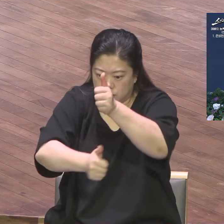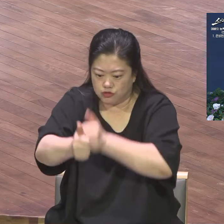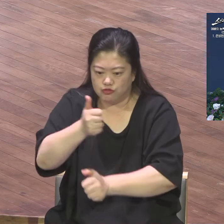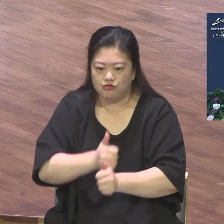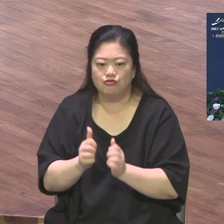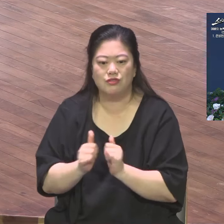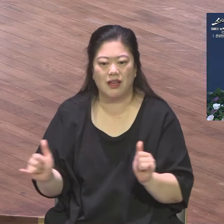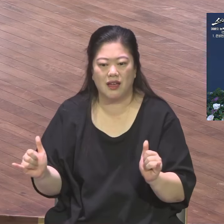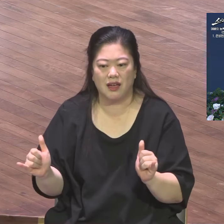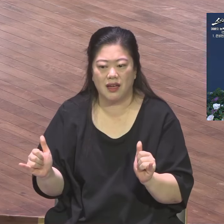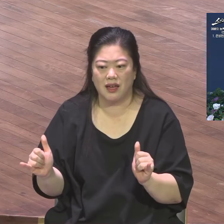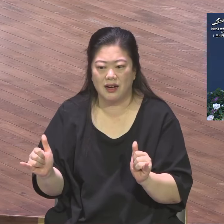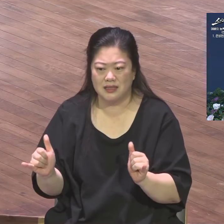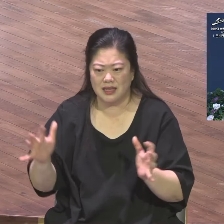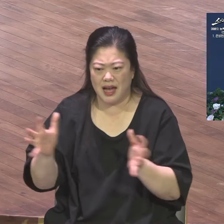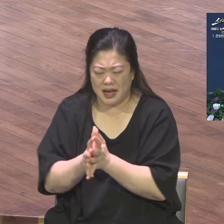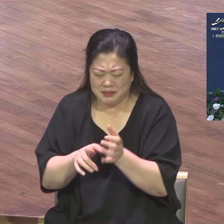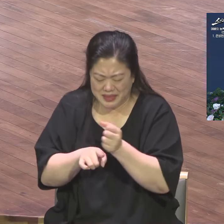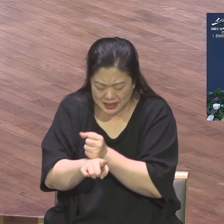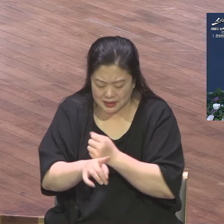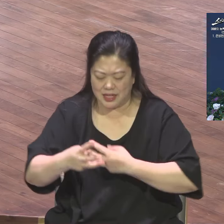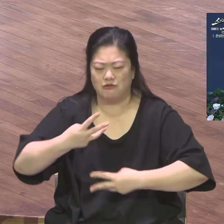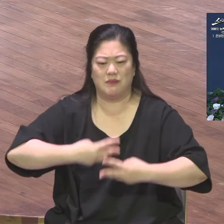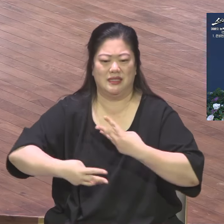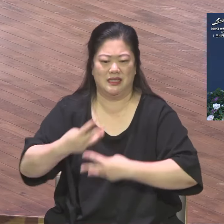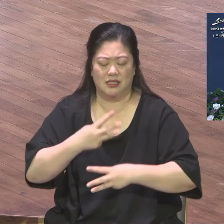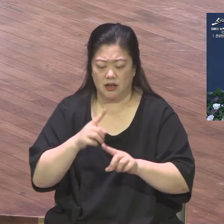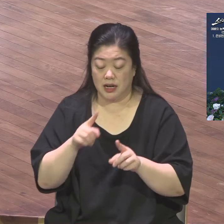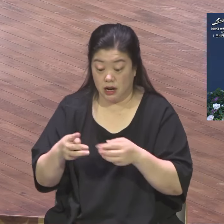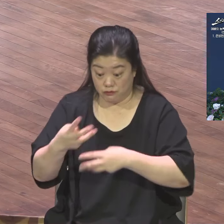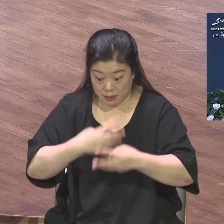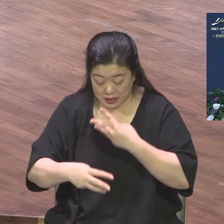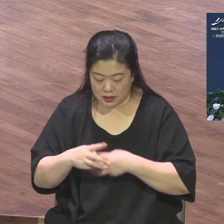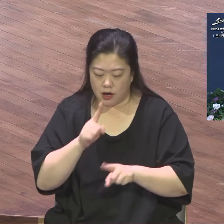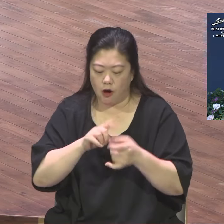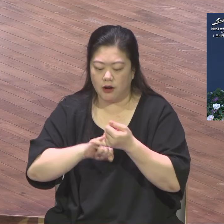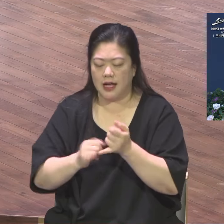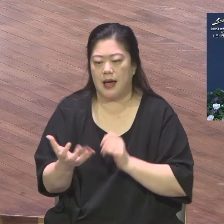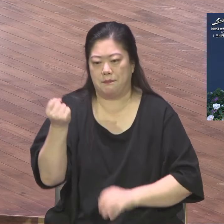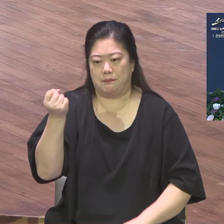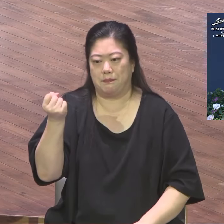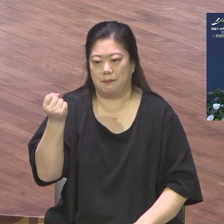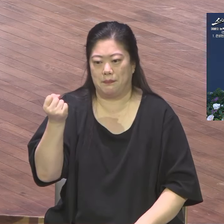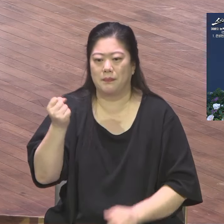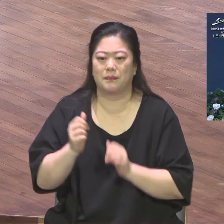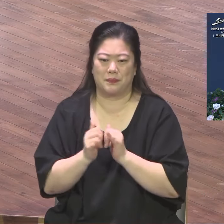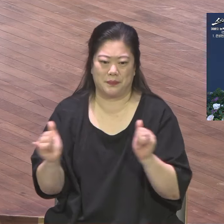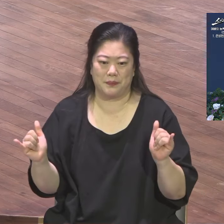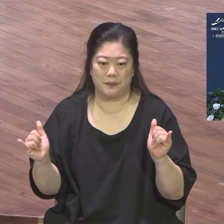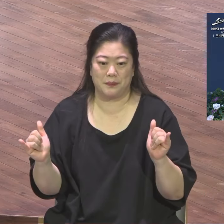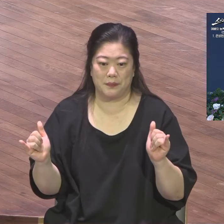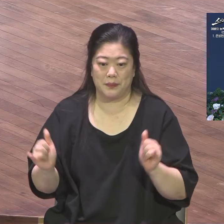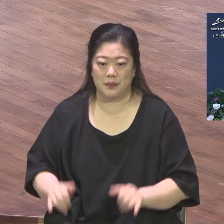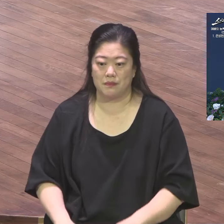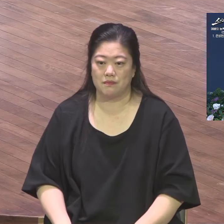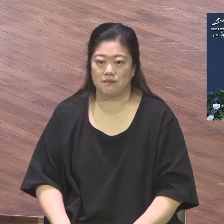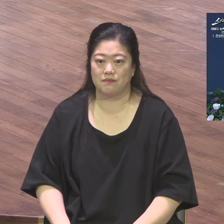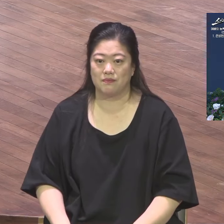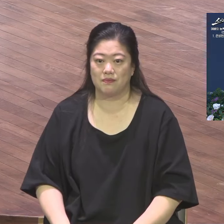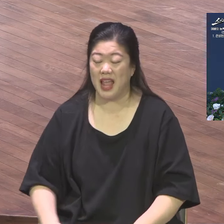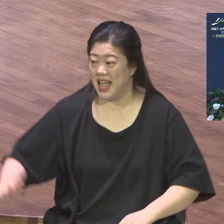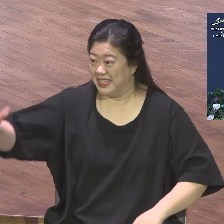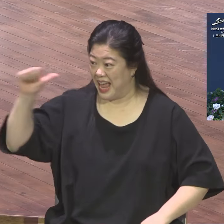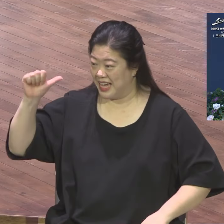언약이지. 말씀 있는 아이야. 말씀 있는 아이야. 절대 안 무너져. 그게 렘넌트예요. 나는 렘넌트